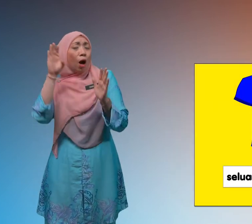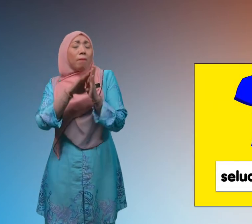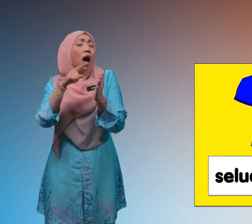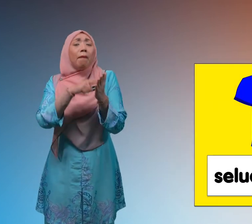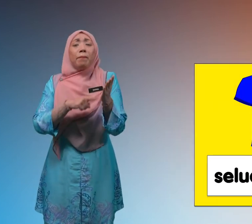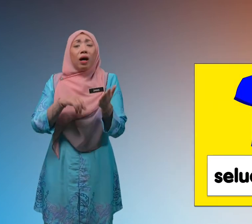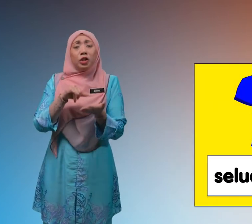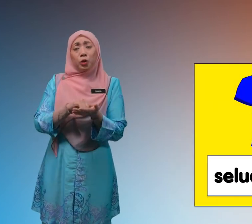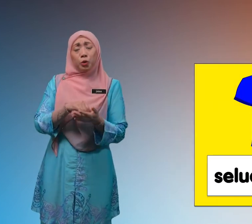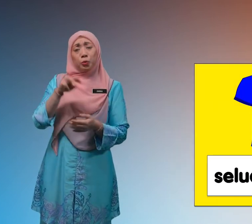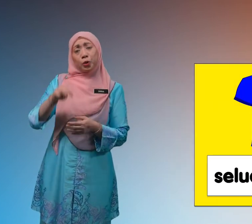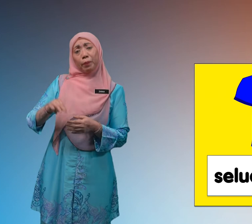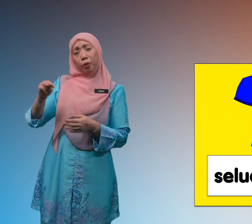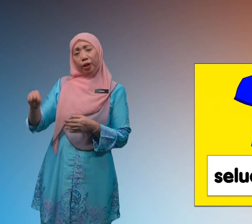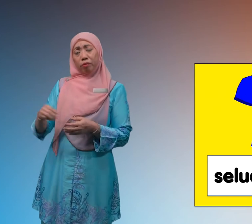Gambar apa itu, murid-murid?